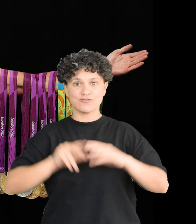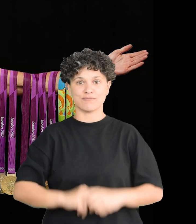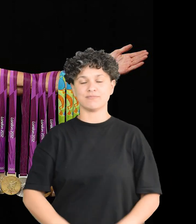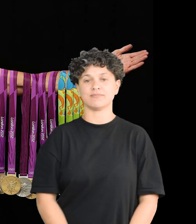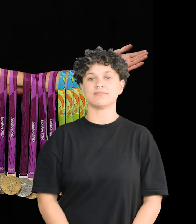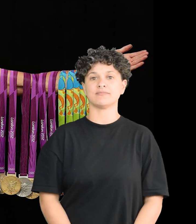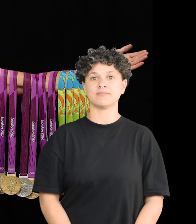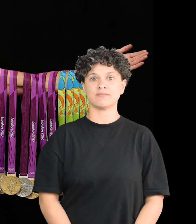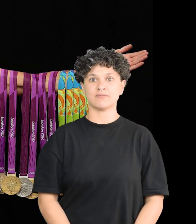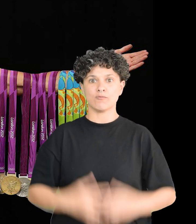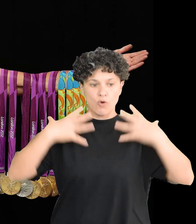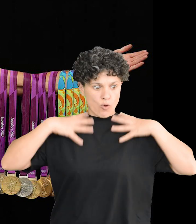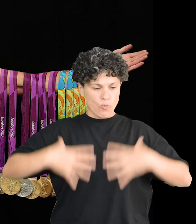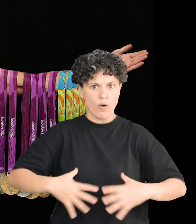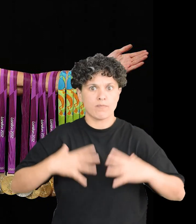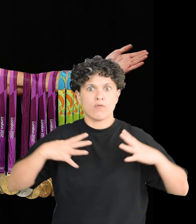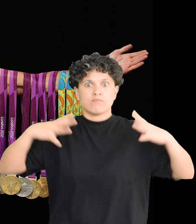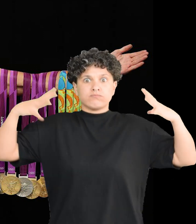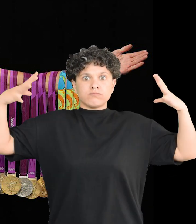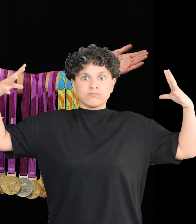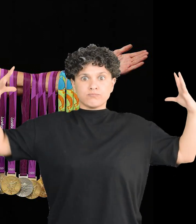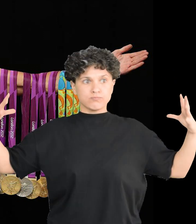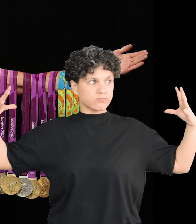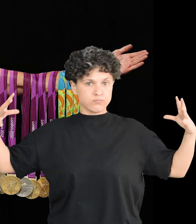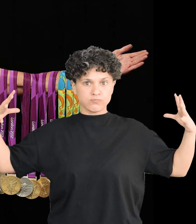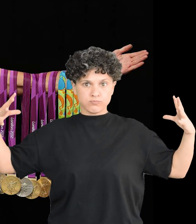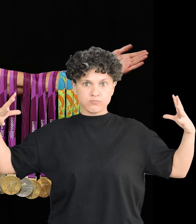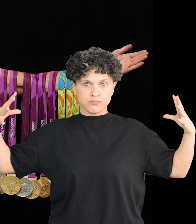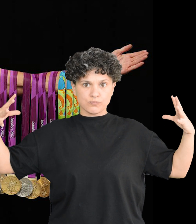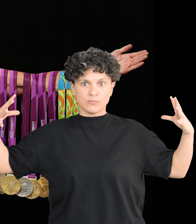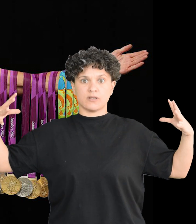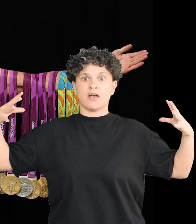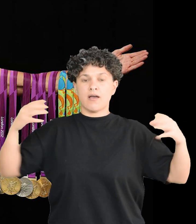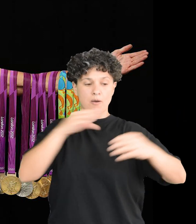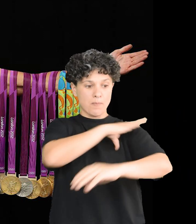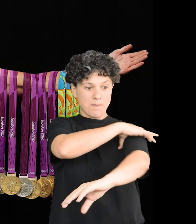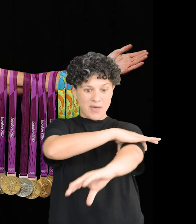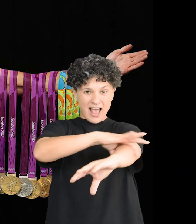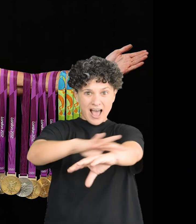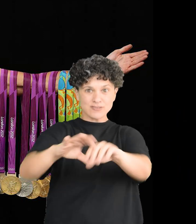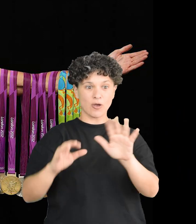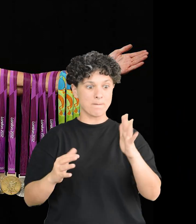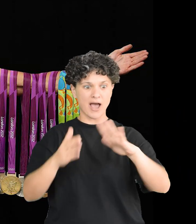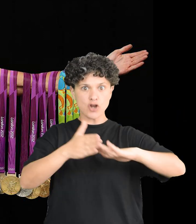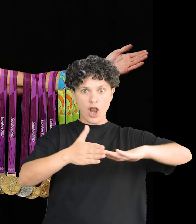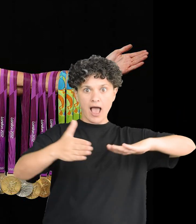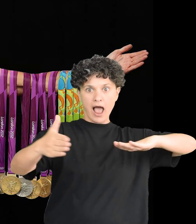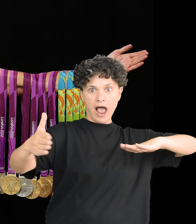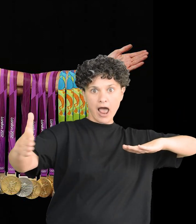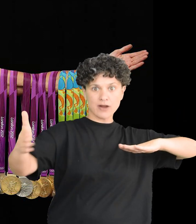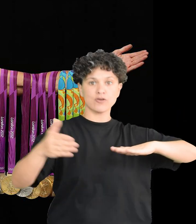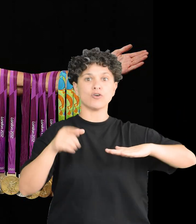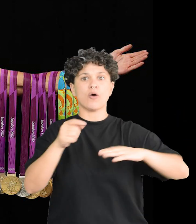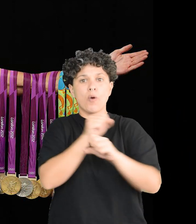48 su envergadura era mayor que su altura su espalda muy amplia su manos y brazos tan